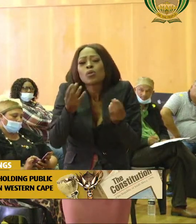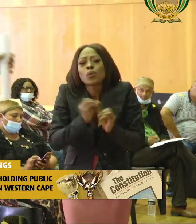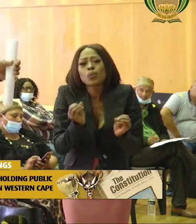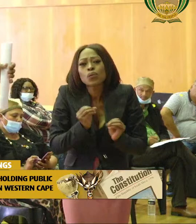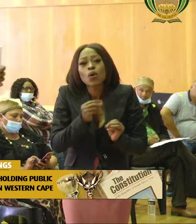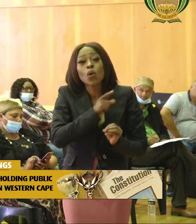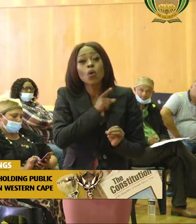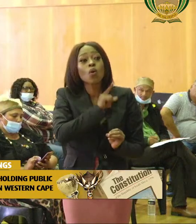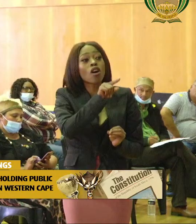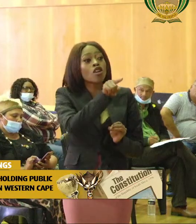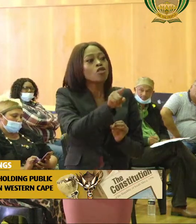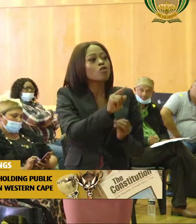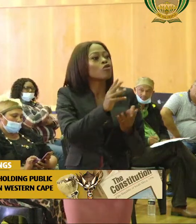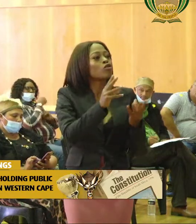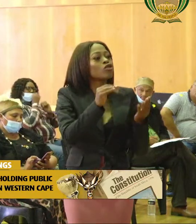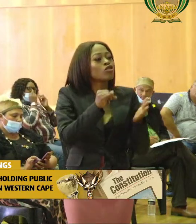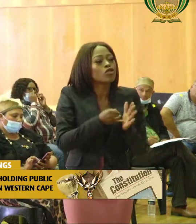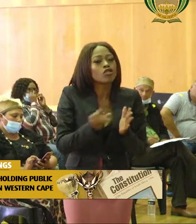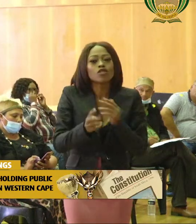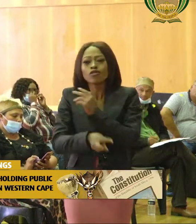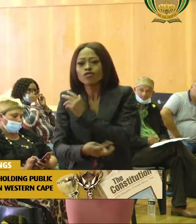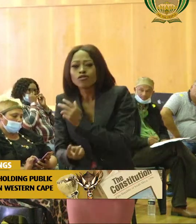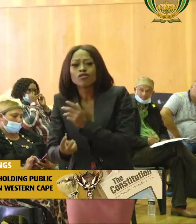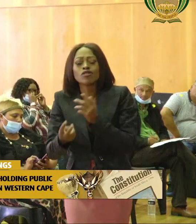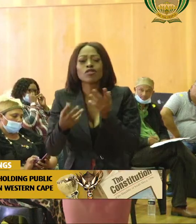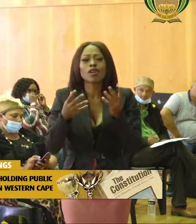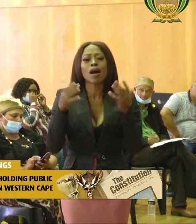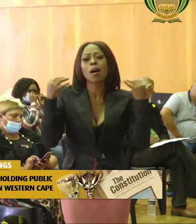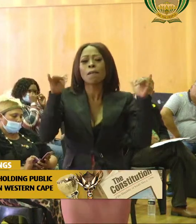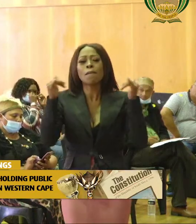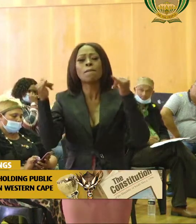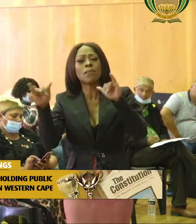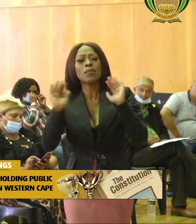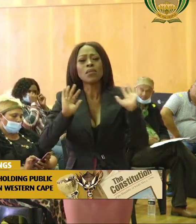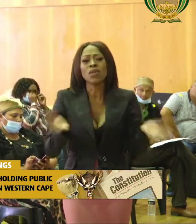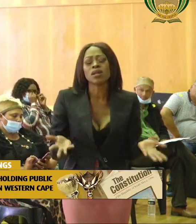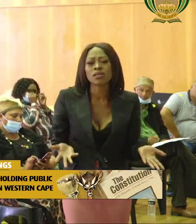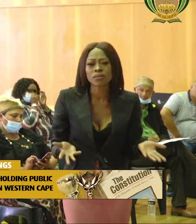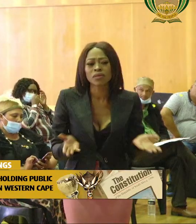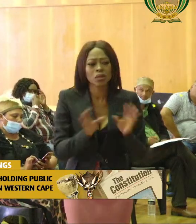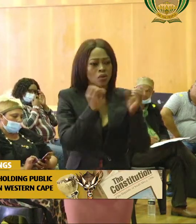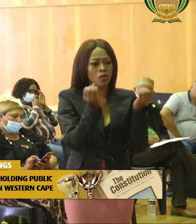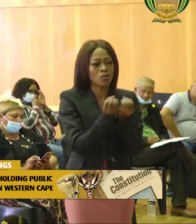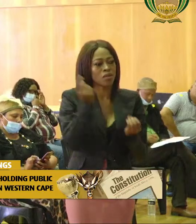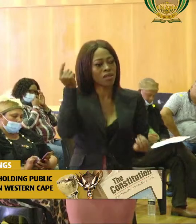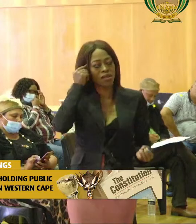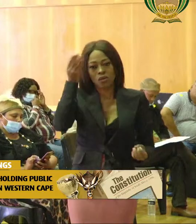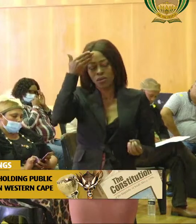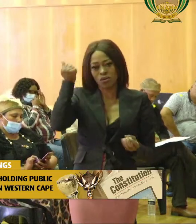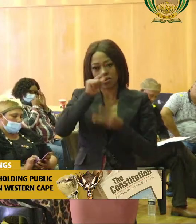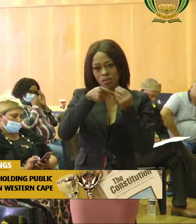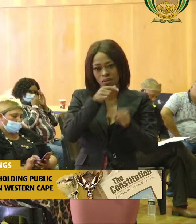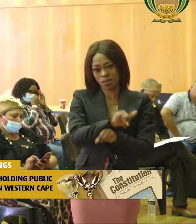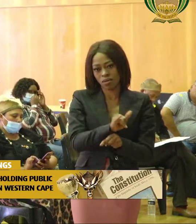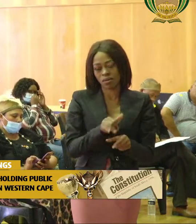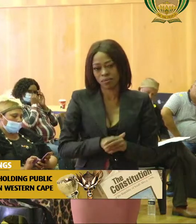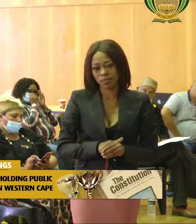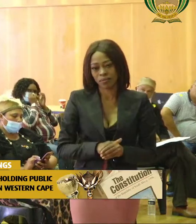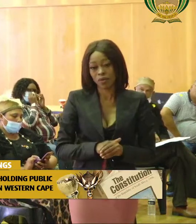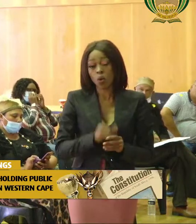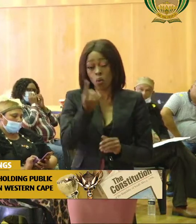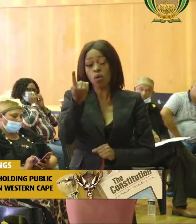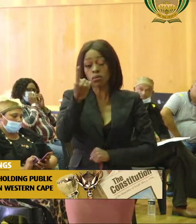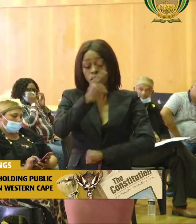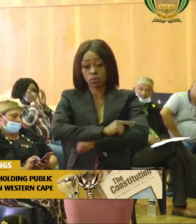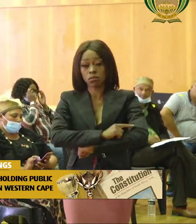hy te min vir hulle om te steel en te syp in die nag en parties te hou. Hulle dink ek weet nie af van nie. Die dag gaan